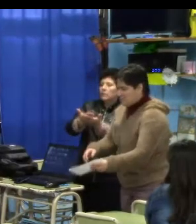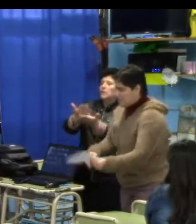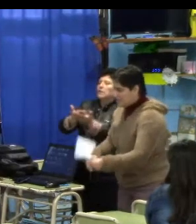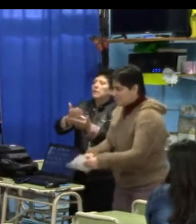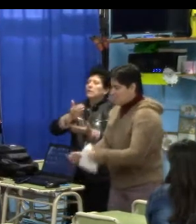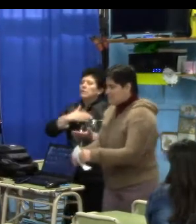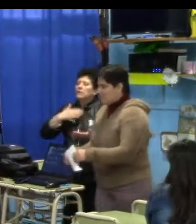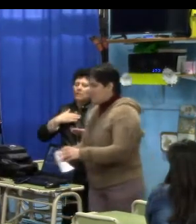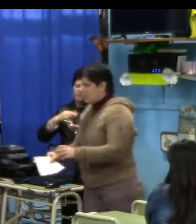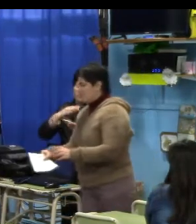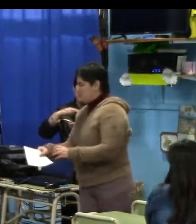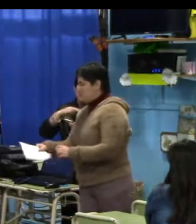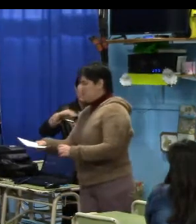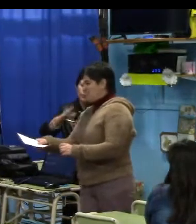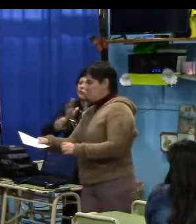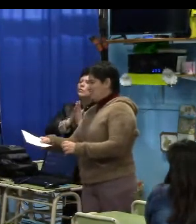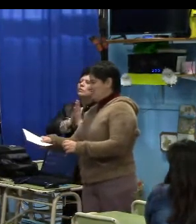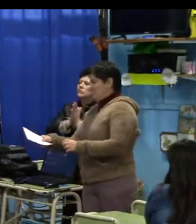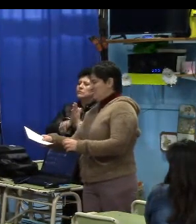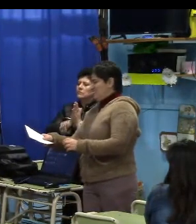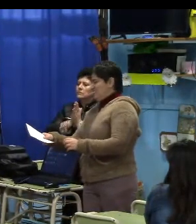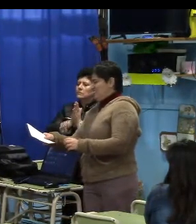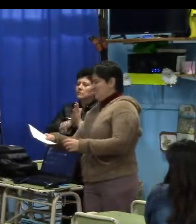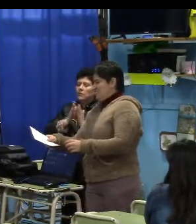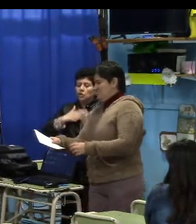mami, ¿sabes? Porque esta tarde lo tengo que dar.